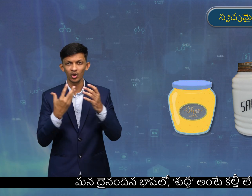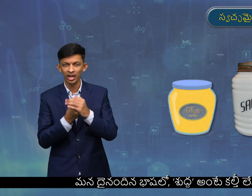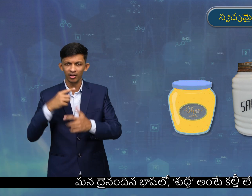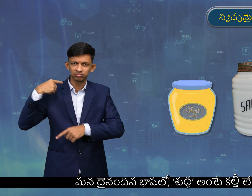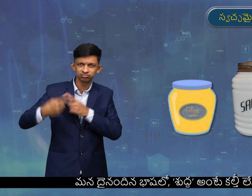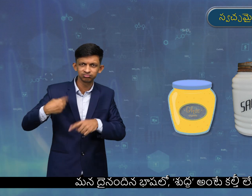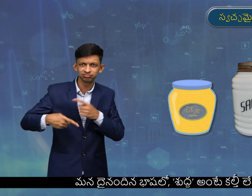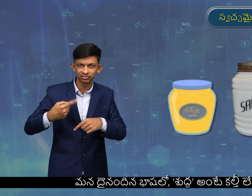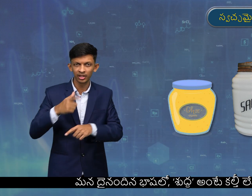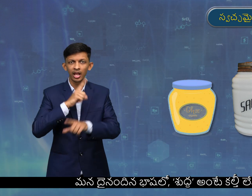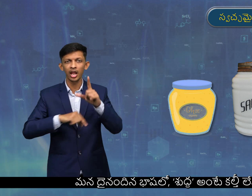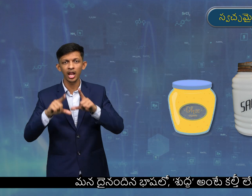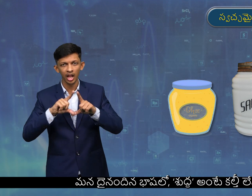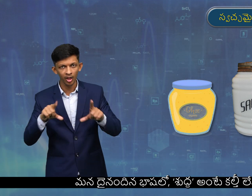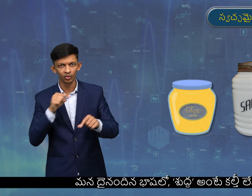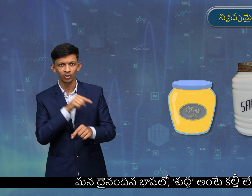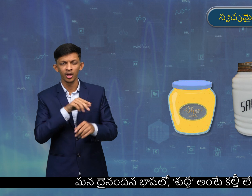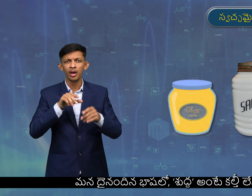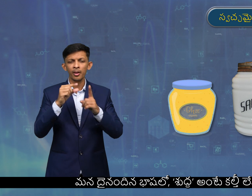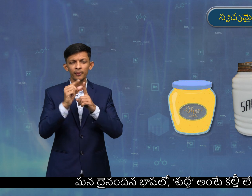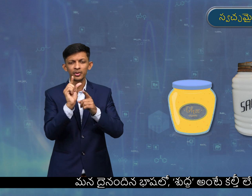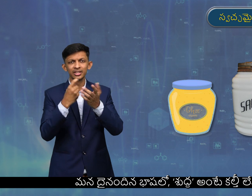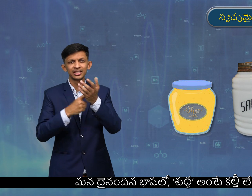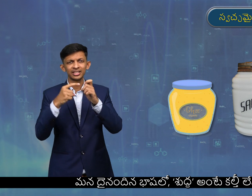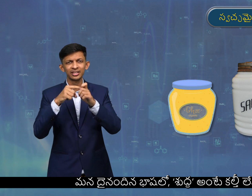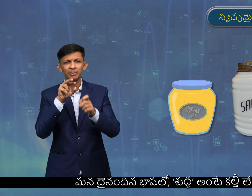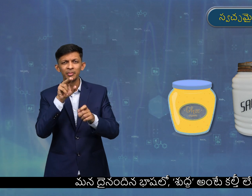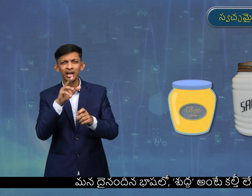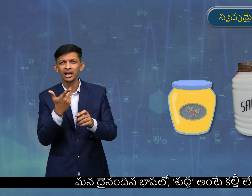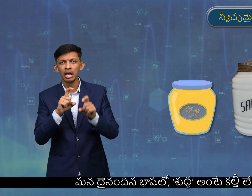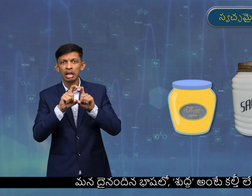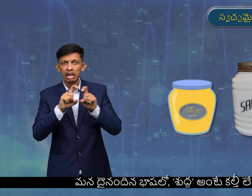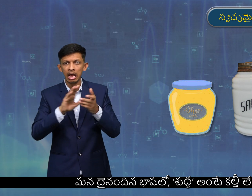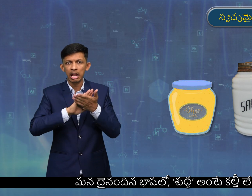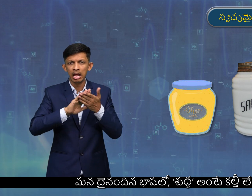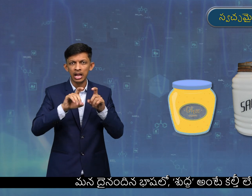మన దైనందిన భాషలో శుద్ధ అంటే కల్తీ లేనిది.